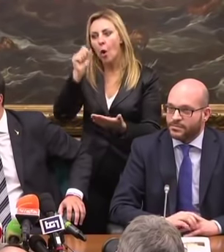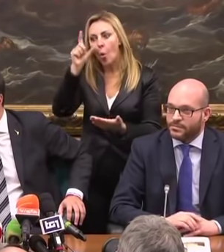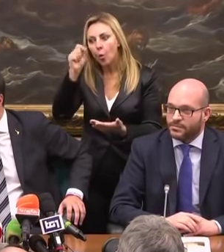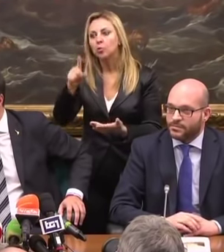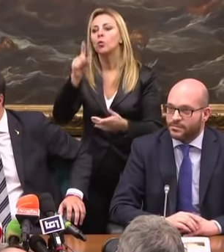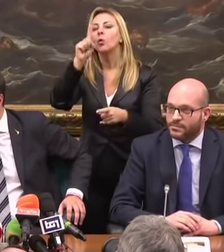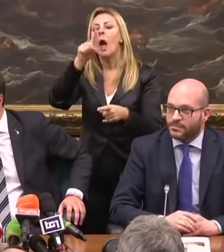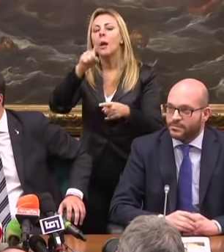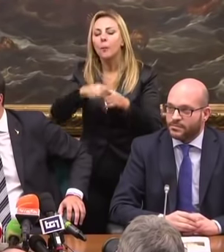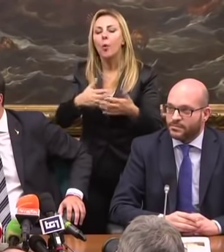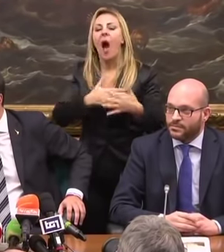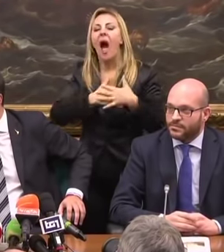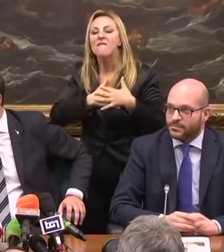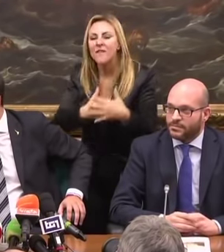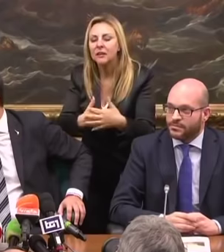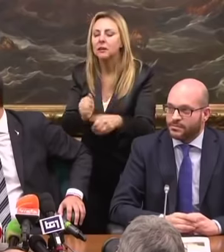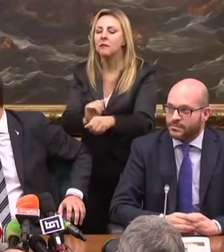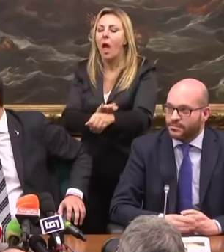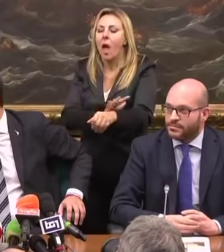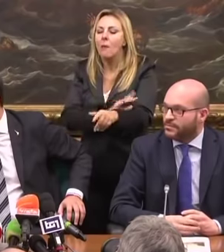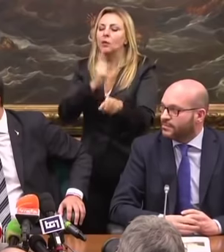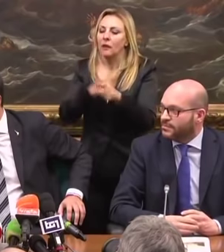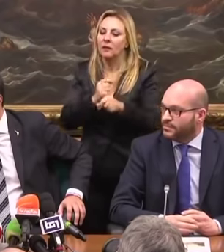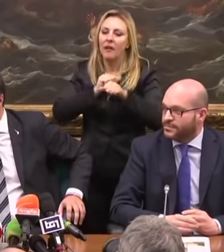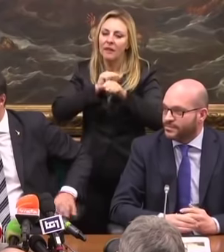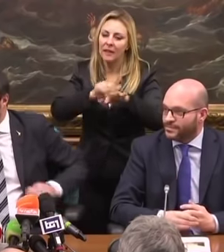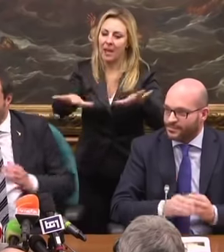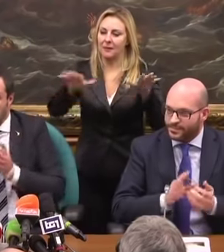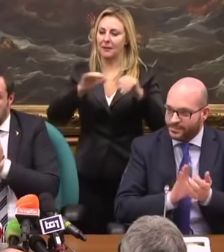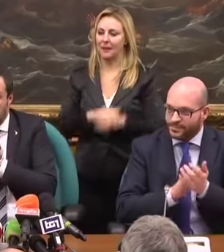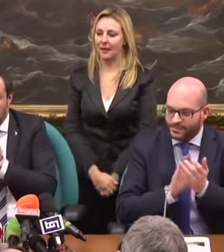ma anche affettiva e emotiva, e noi la vogliamo trasmettere. Grazie.